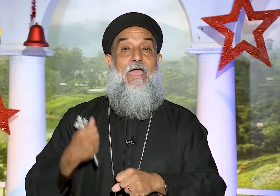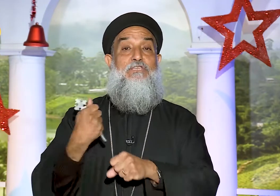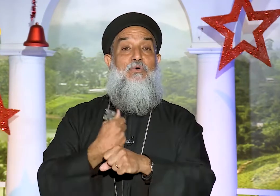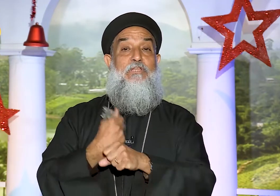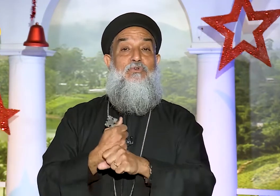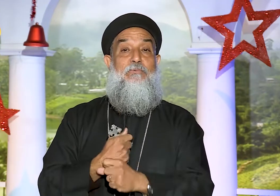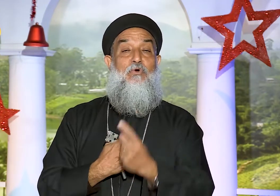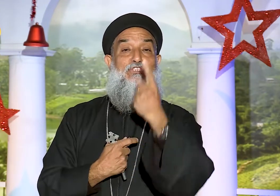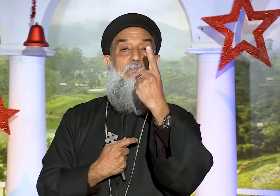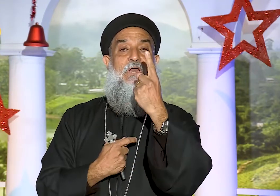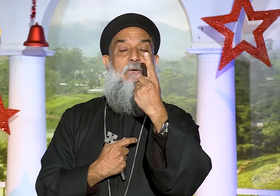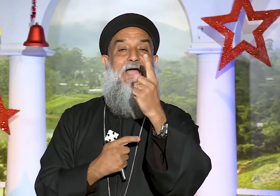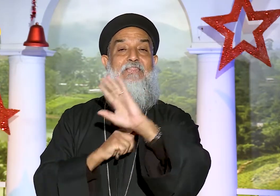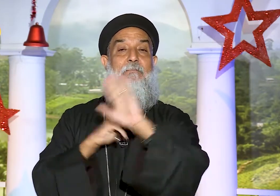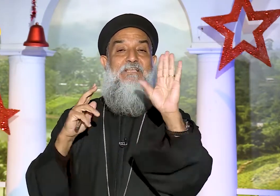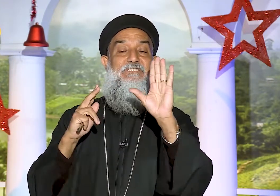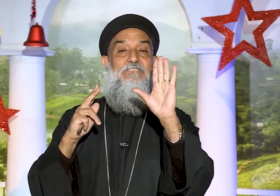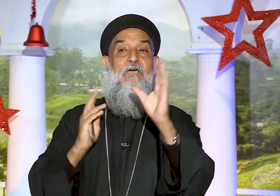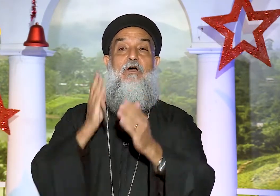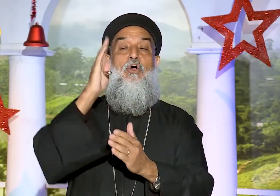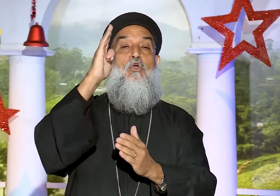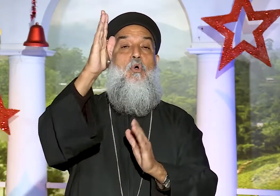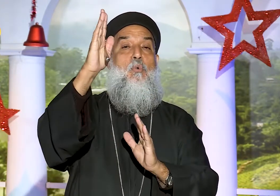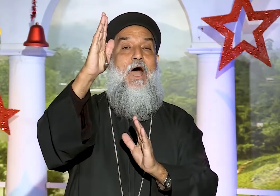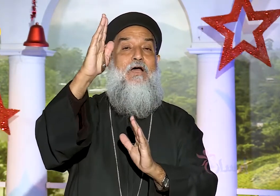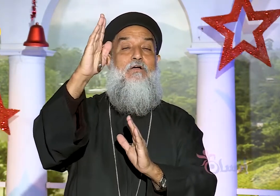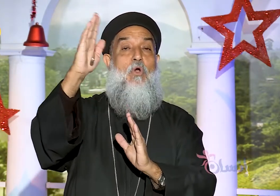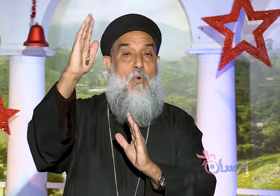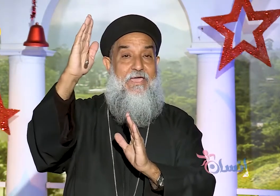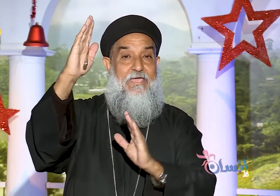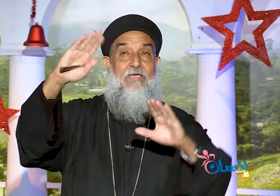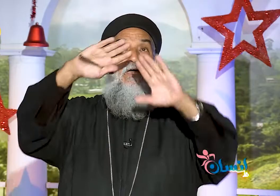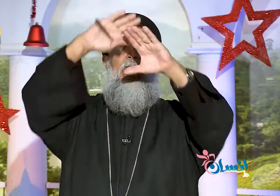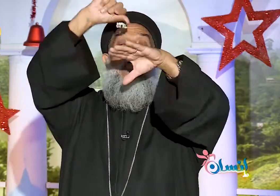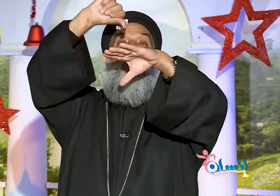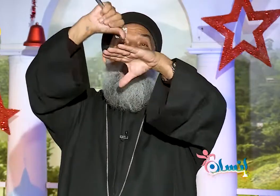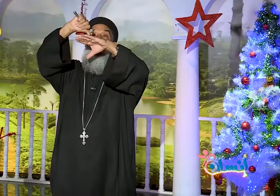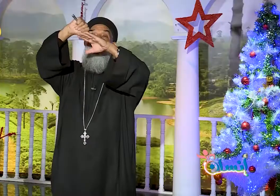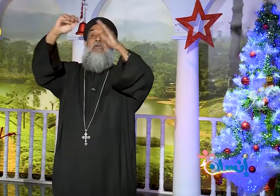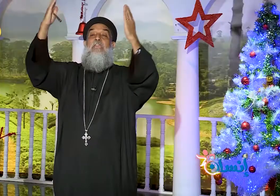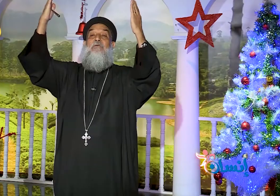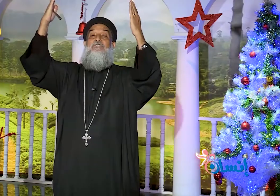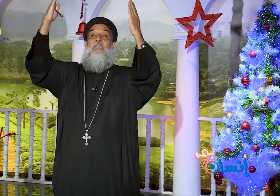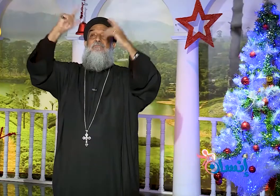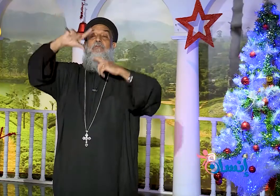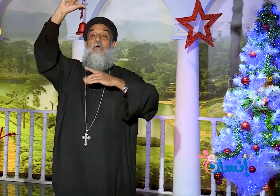وكانت شغلته ان بيخش مره واحده بس جوه ايه المكان اللي بيصلي فيه